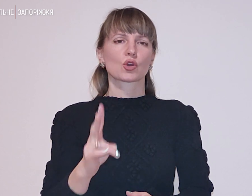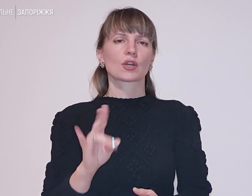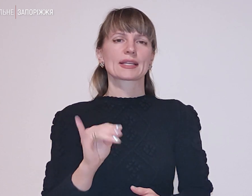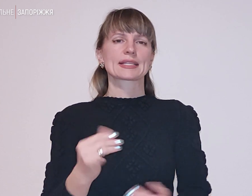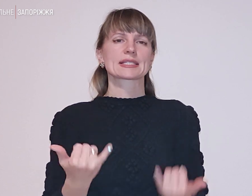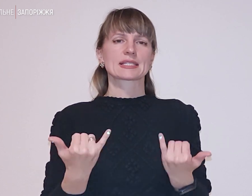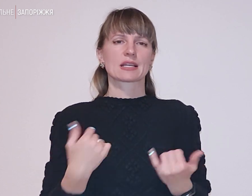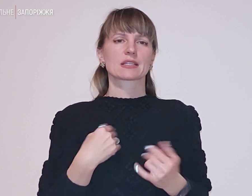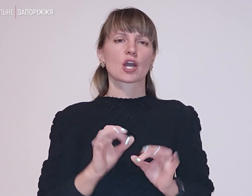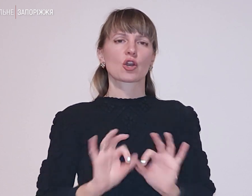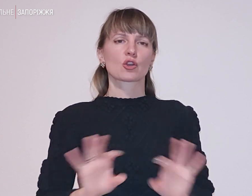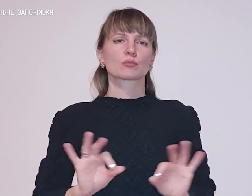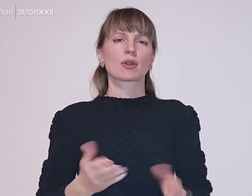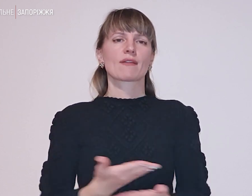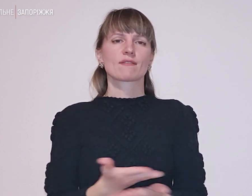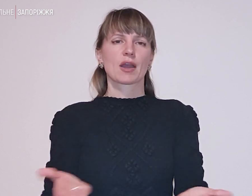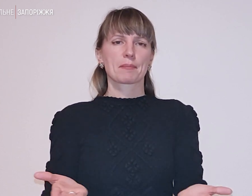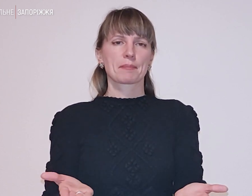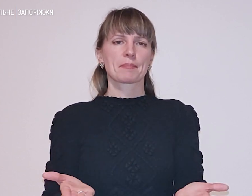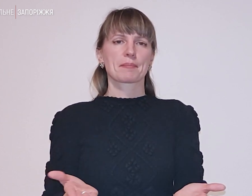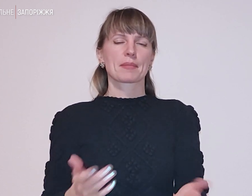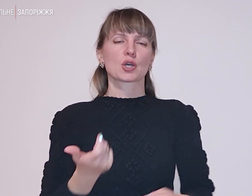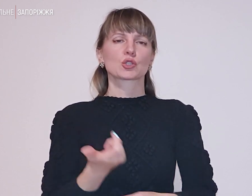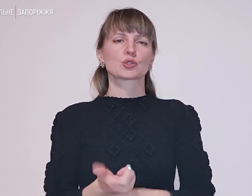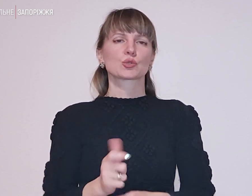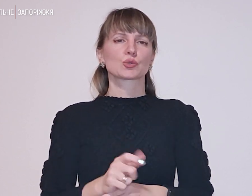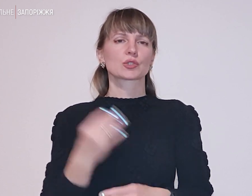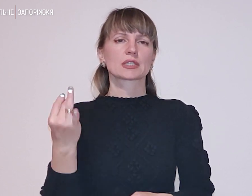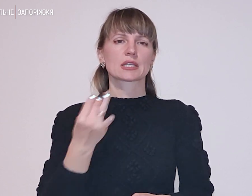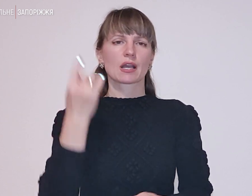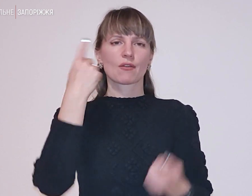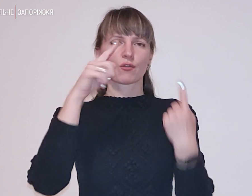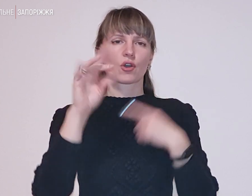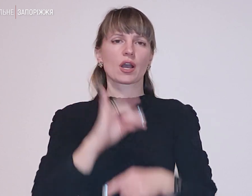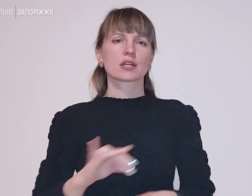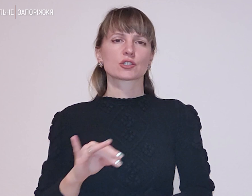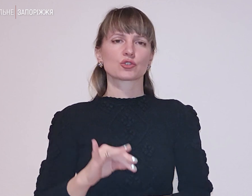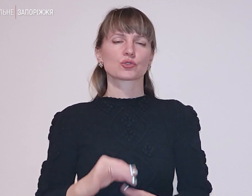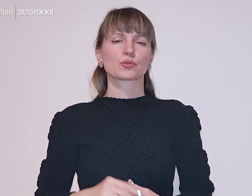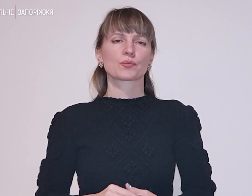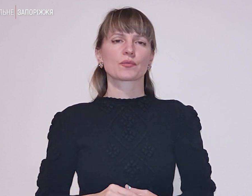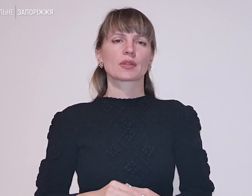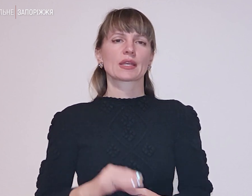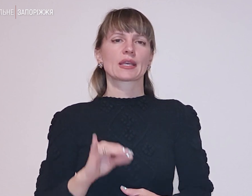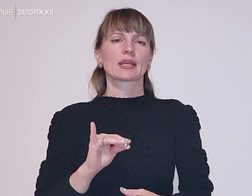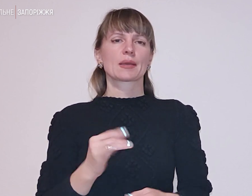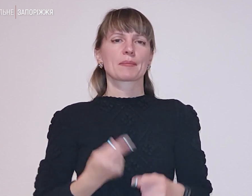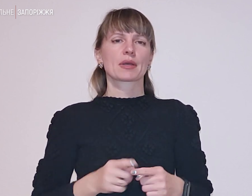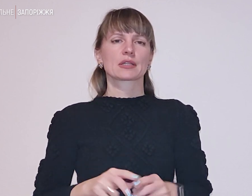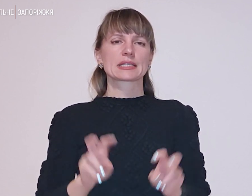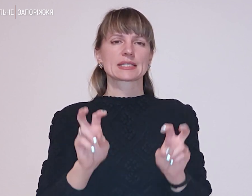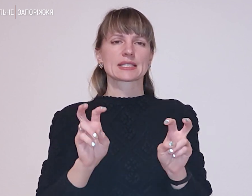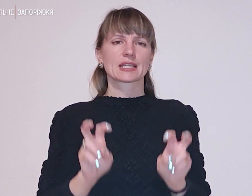я розповім вам дуже цікаву казочку. Тож сідайте та